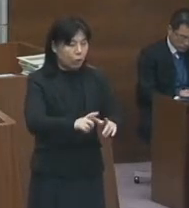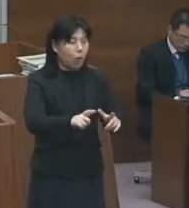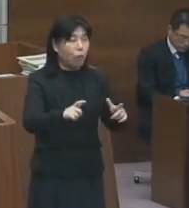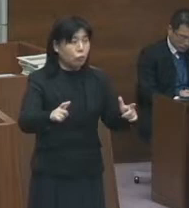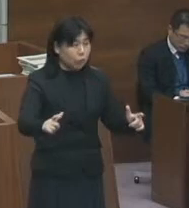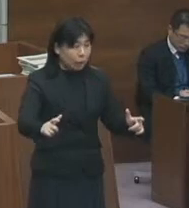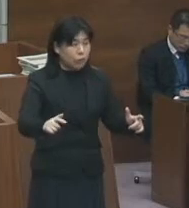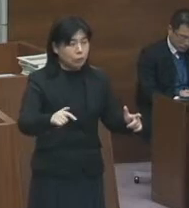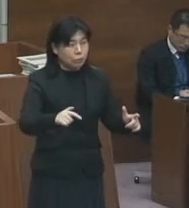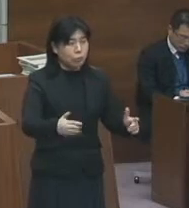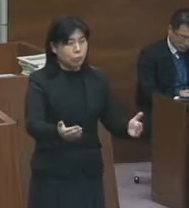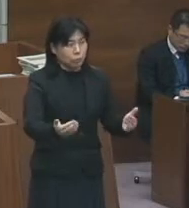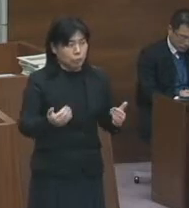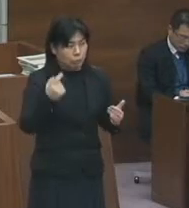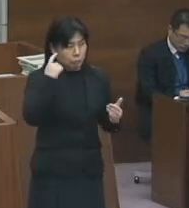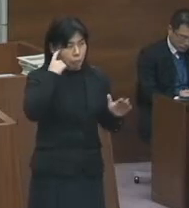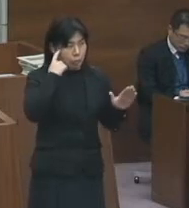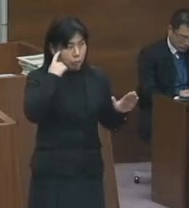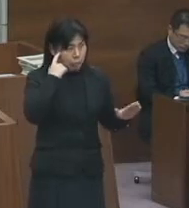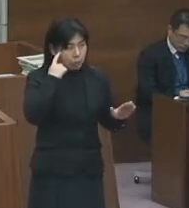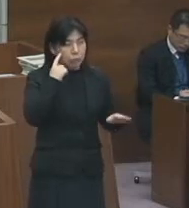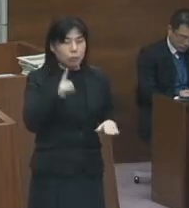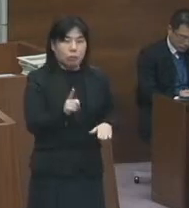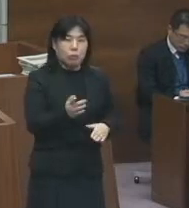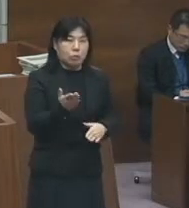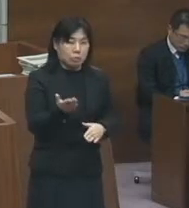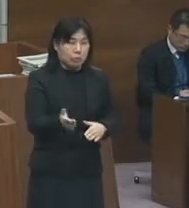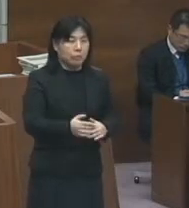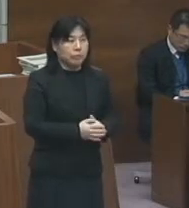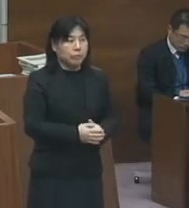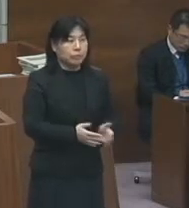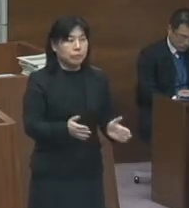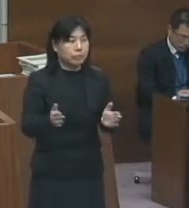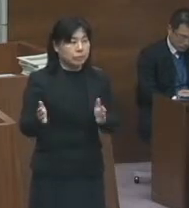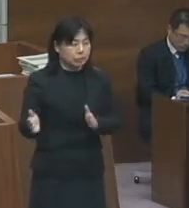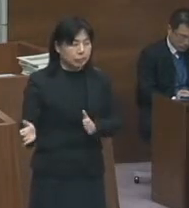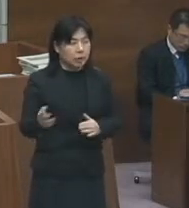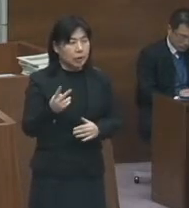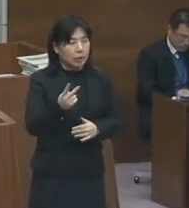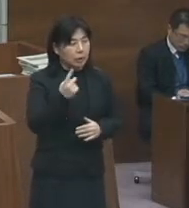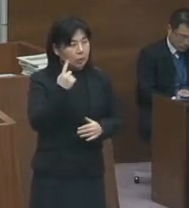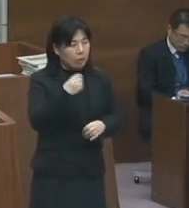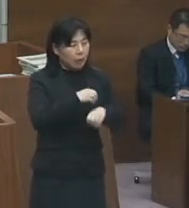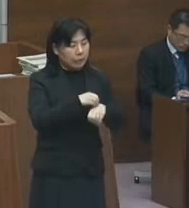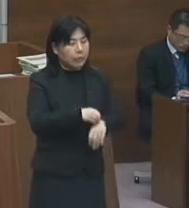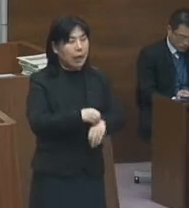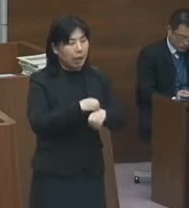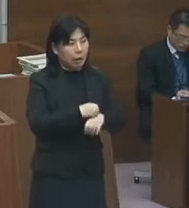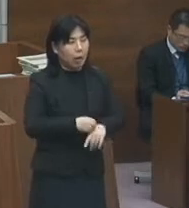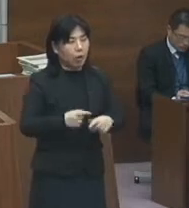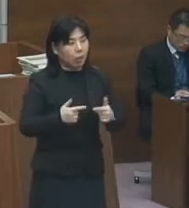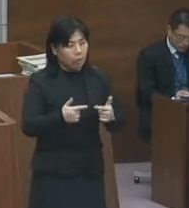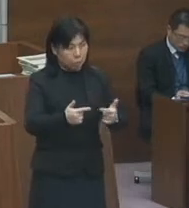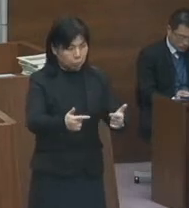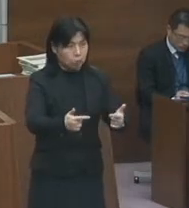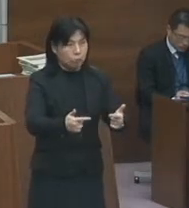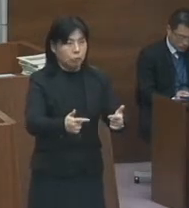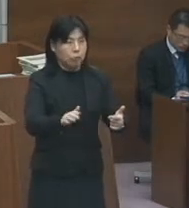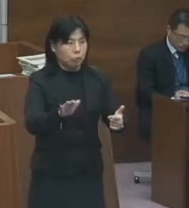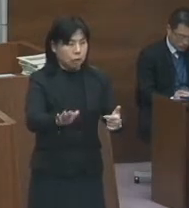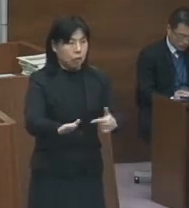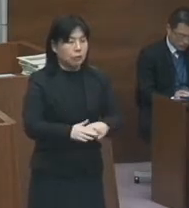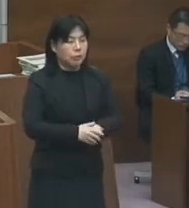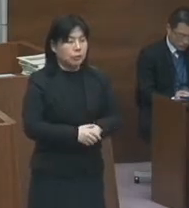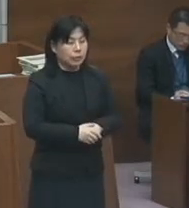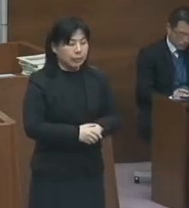。見解をお聞きいたします。次に2項目目、タコバスについてお聞きいたします。